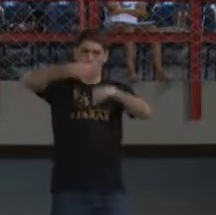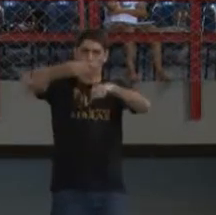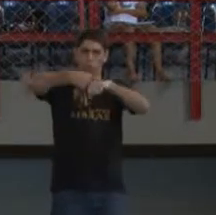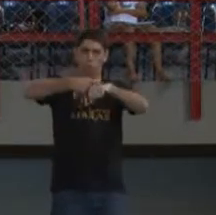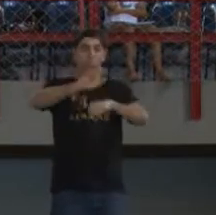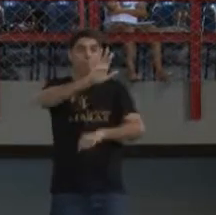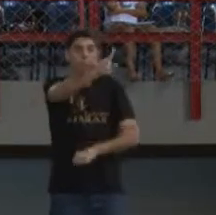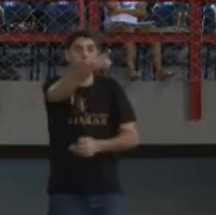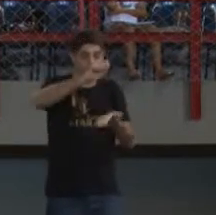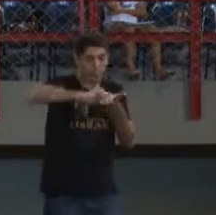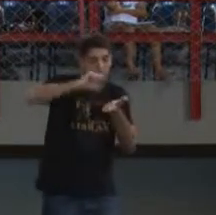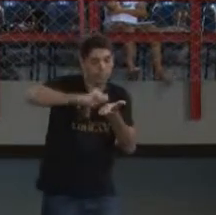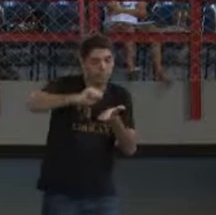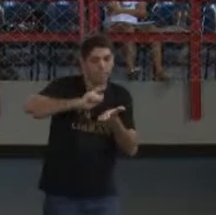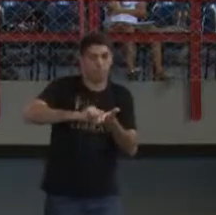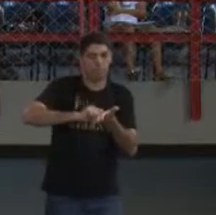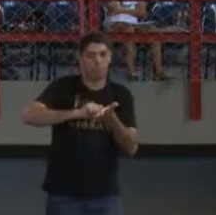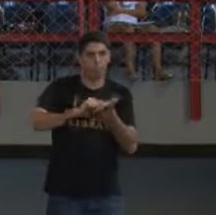cantinho aí.